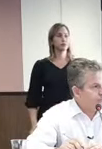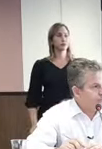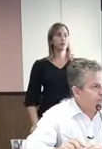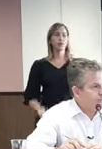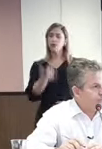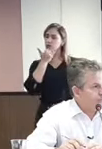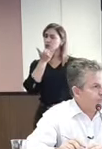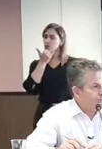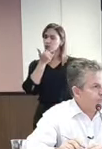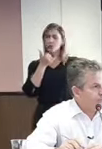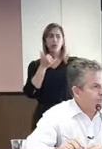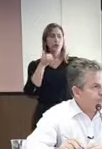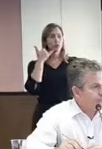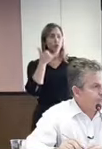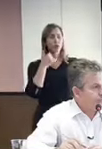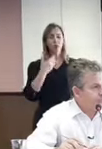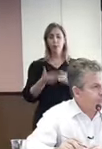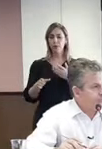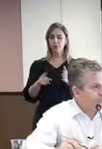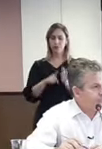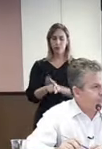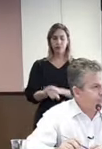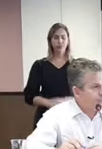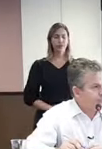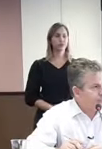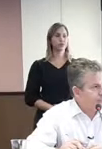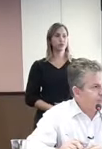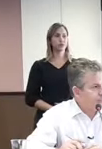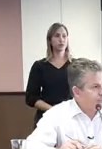Desculpa que tocou o telefone aqui, eu perdi a pergunta.